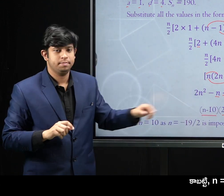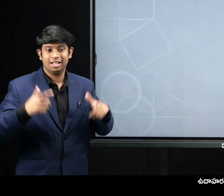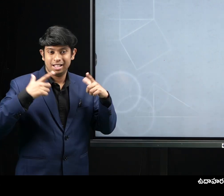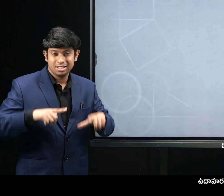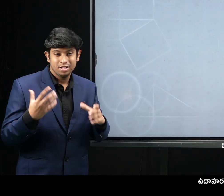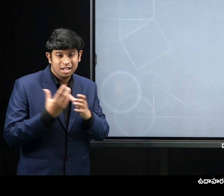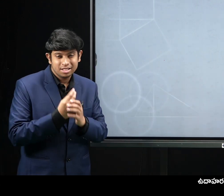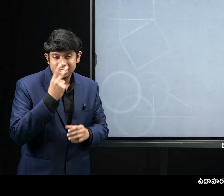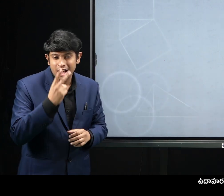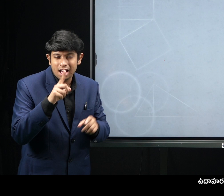ఉదాహరణ